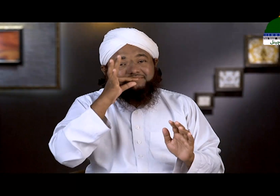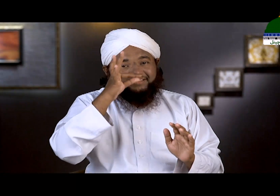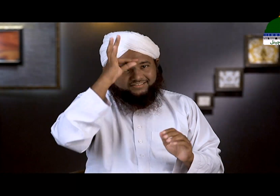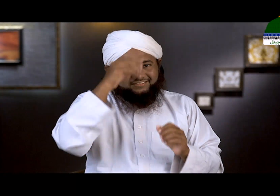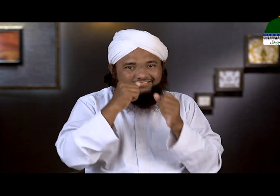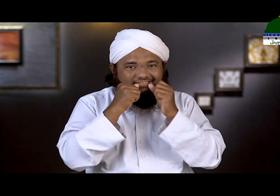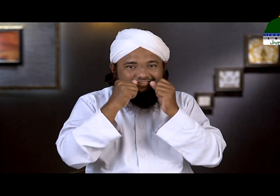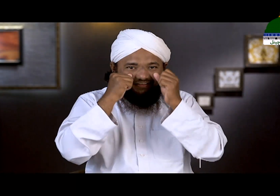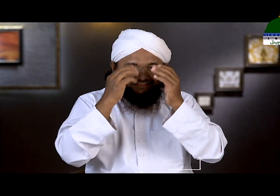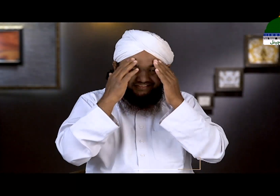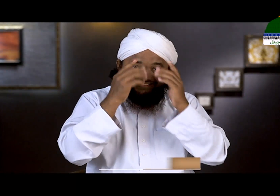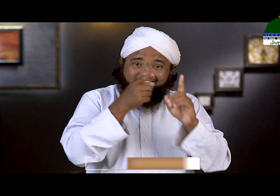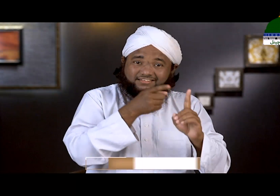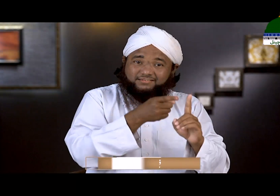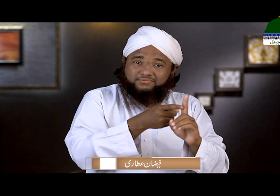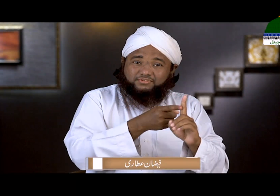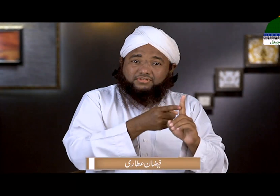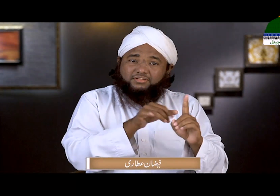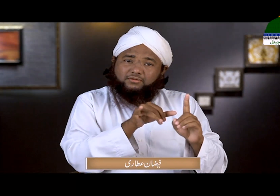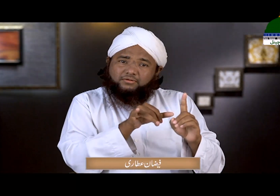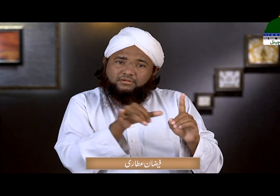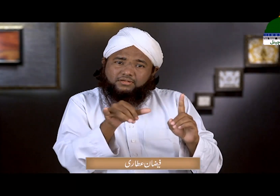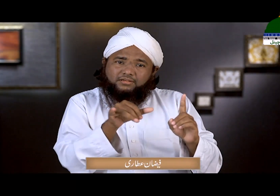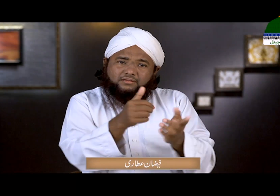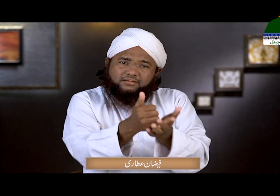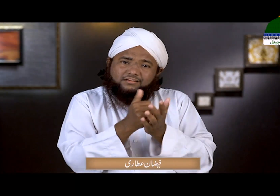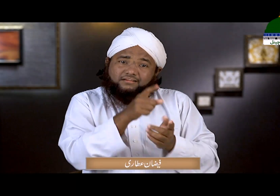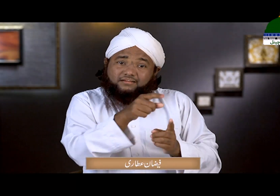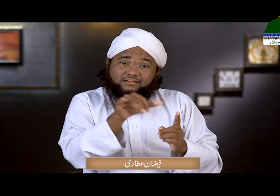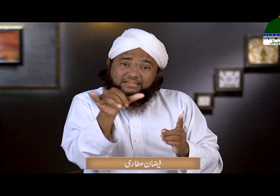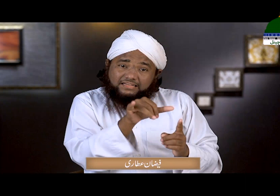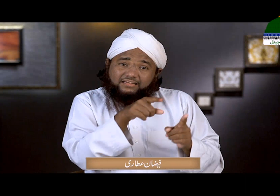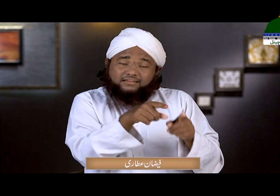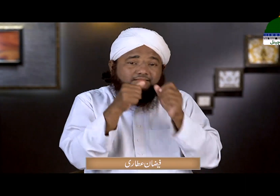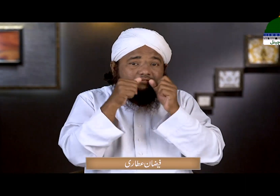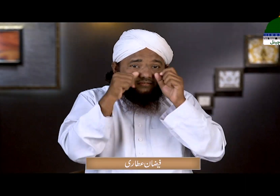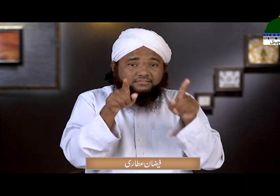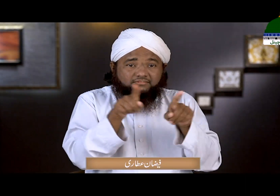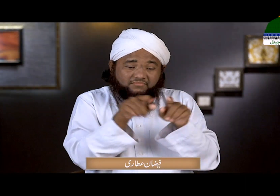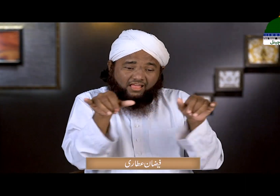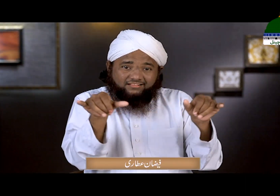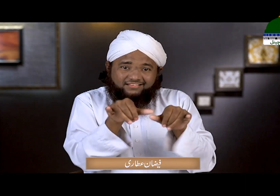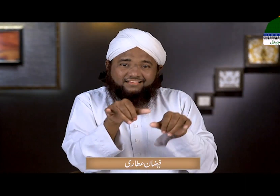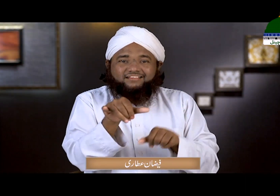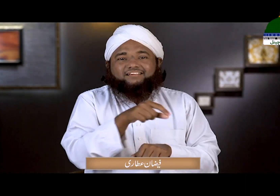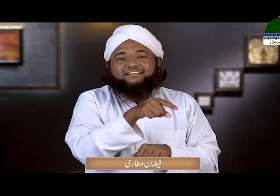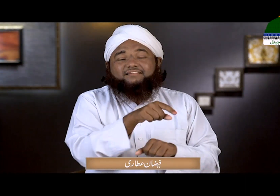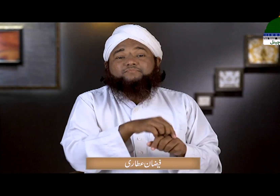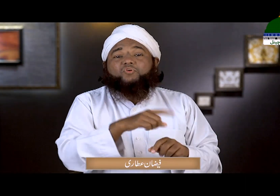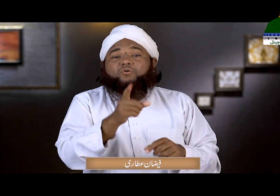علی وقار صلی اللہ علیہ وآلہ وسلم کے زیادہ قریب ہوگا۔ کثرت سے درود پڑھنے والے کو قیامت کی